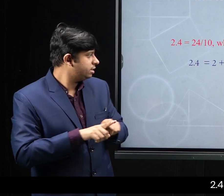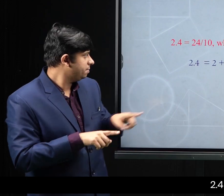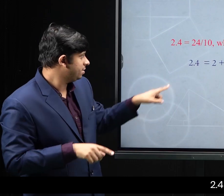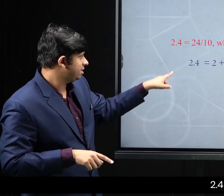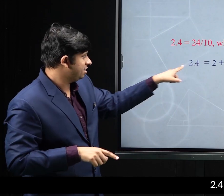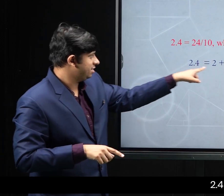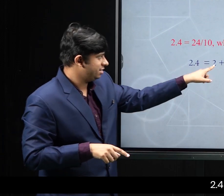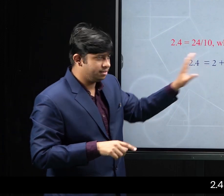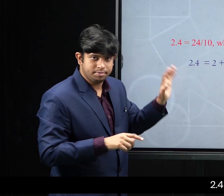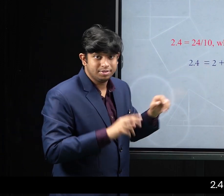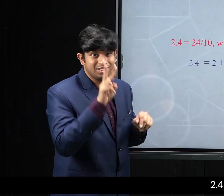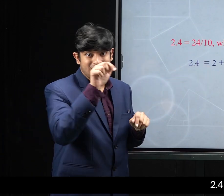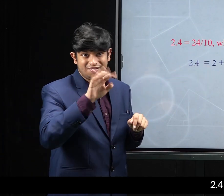2.4 इज इक्वल्स टू 2 + 4/10।